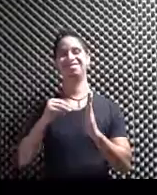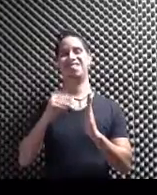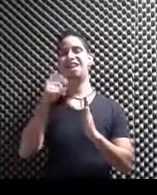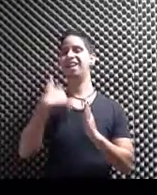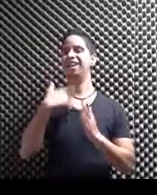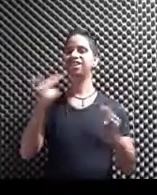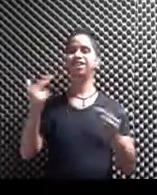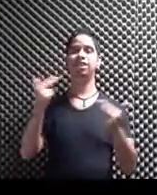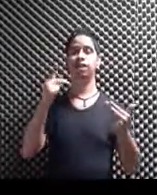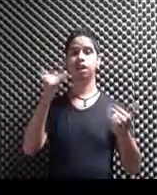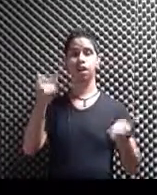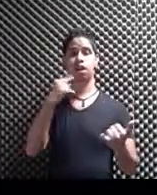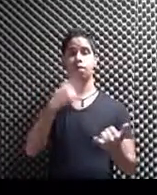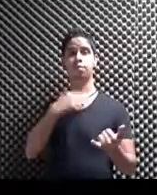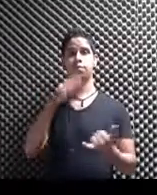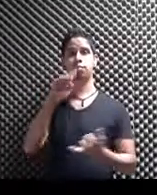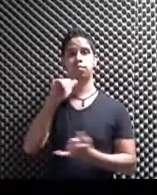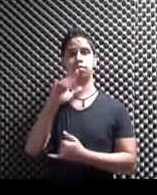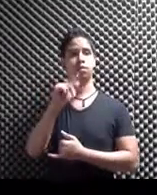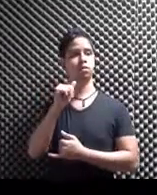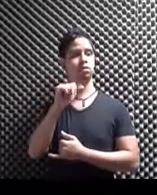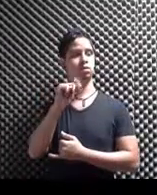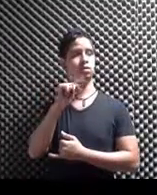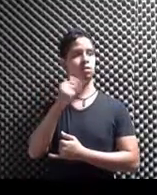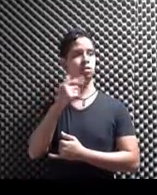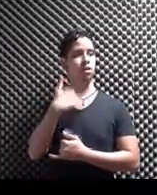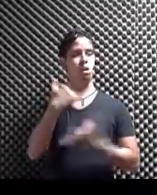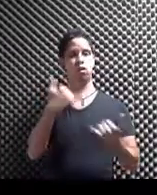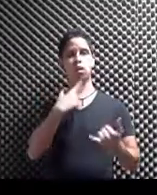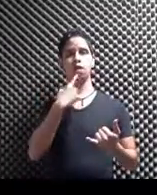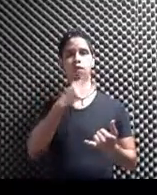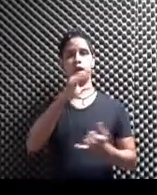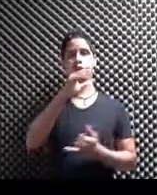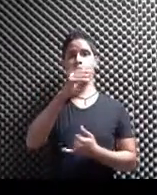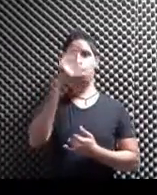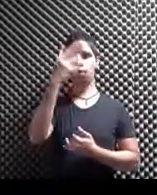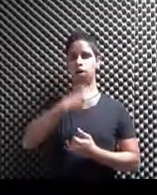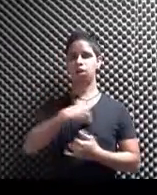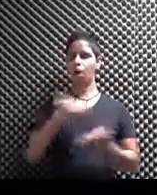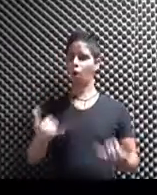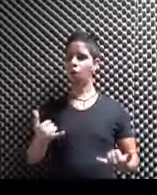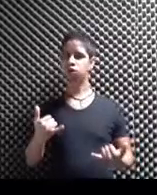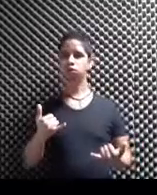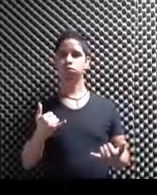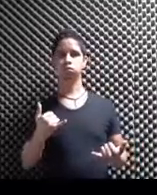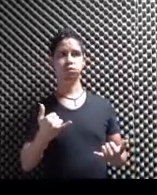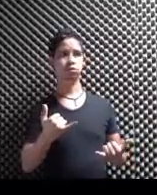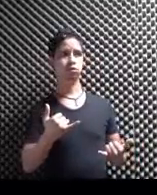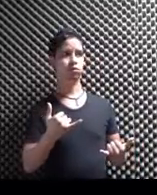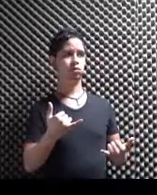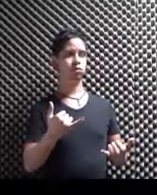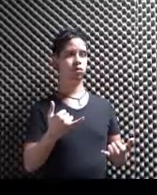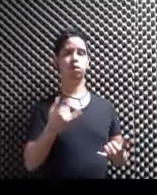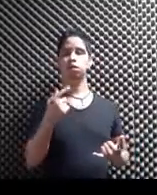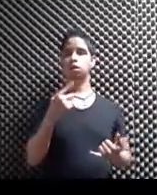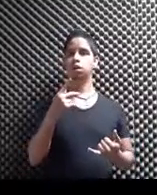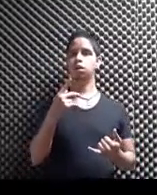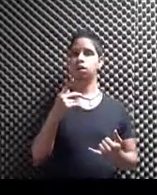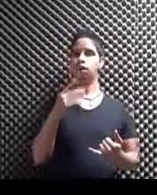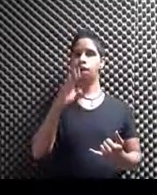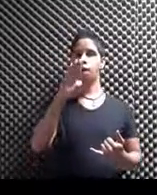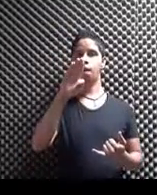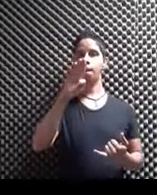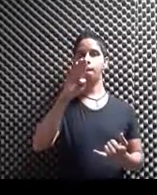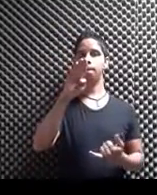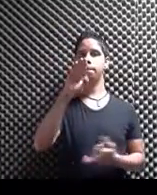no mira backstage by Jameel también por supuesto adiós que también cumple dos años verdad backstage con nosotros no